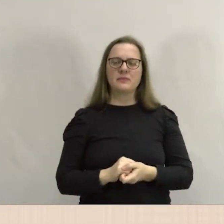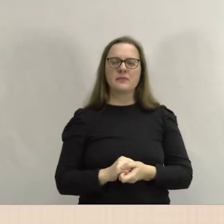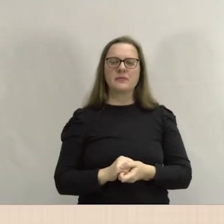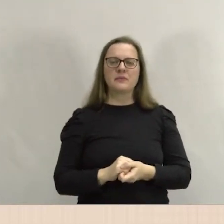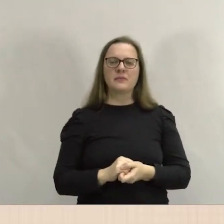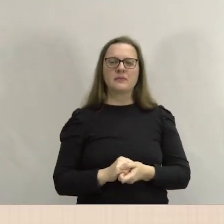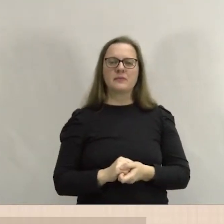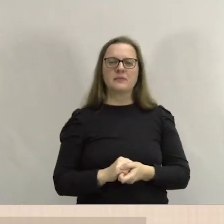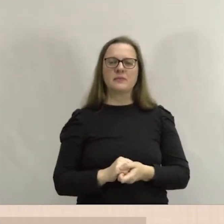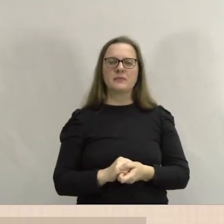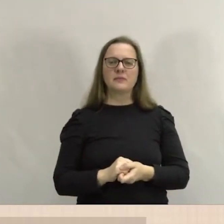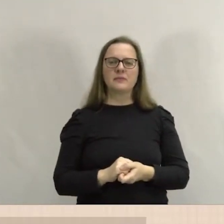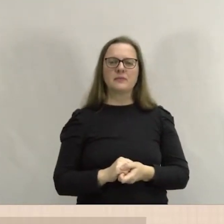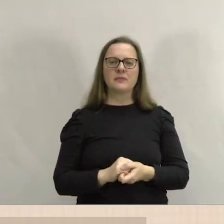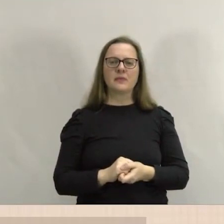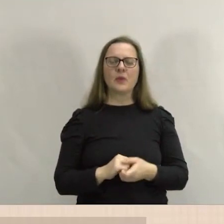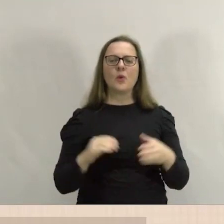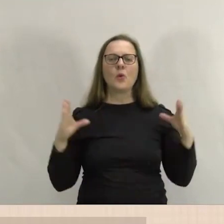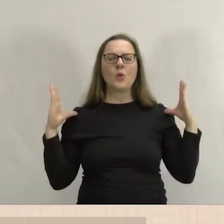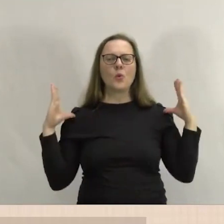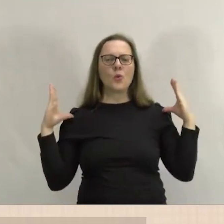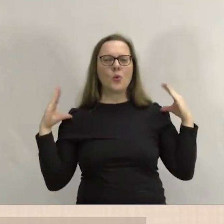e foi enviado pelo anjo